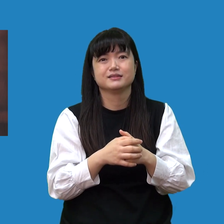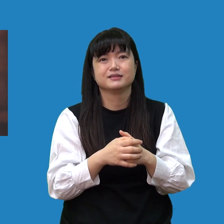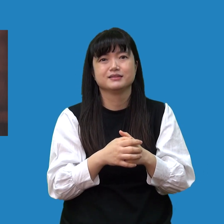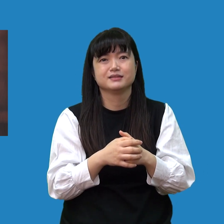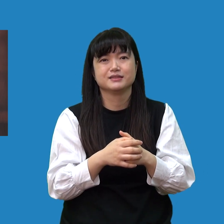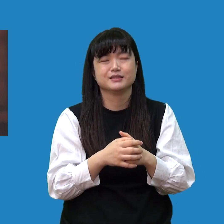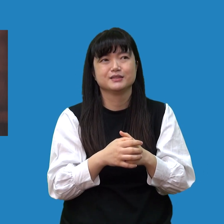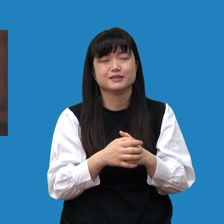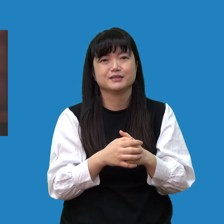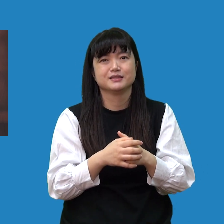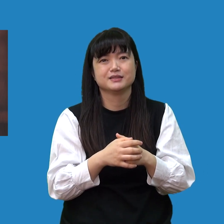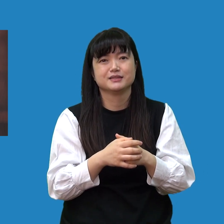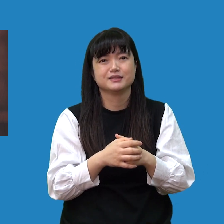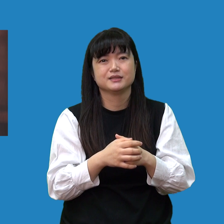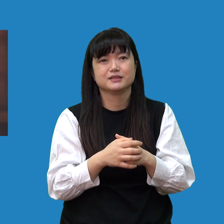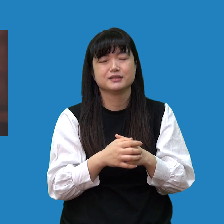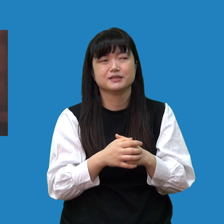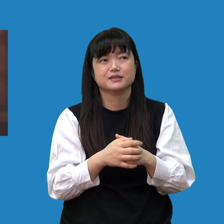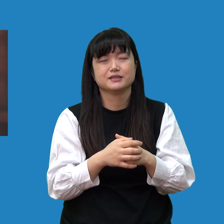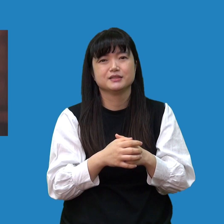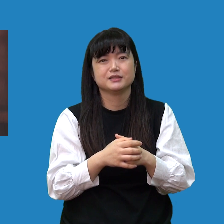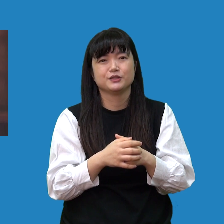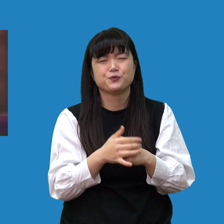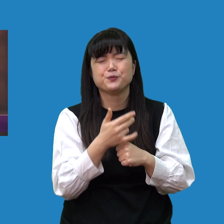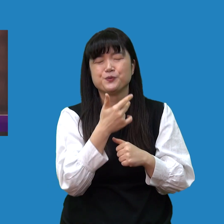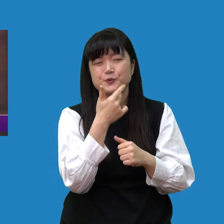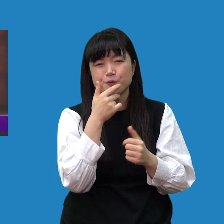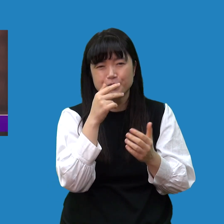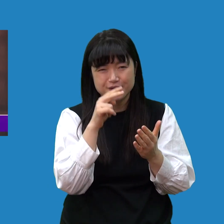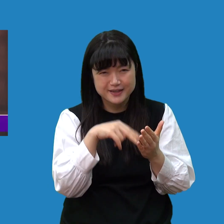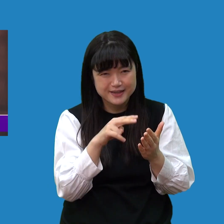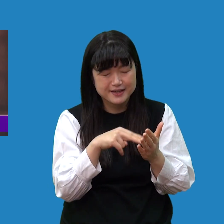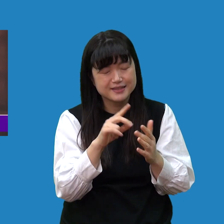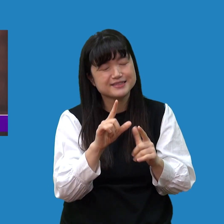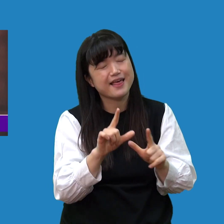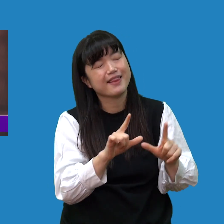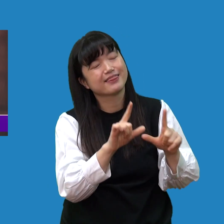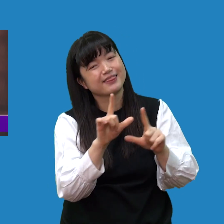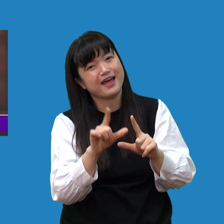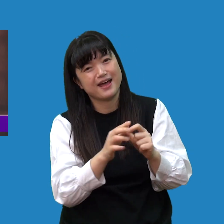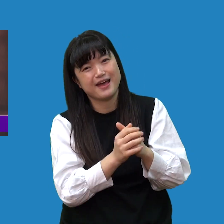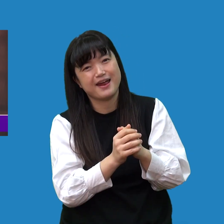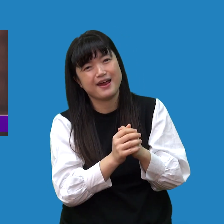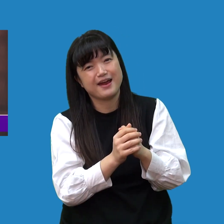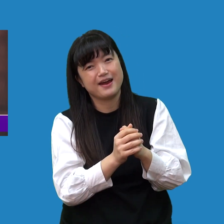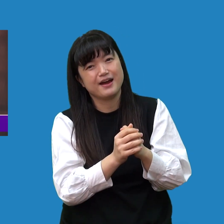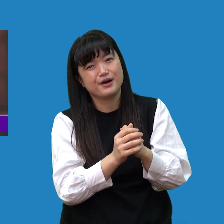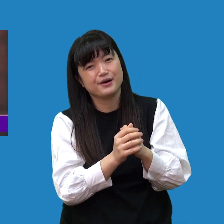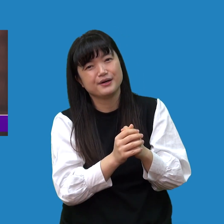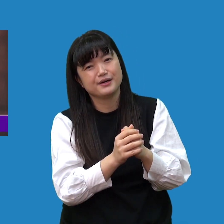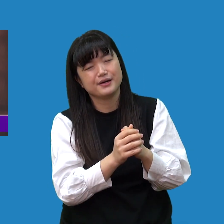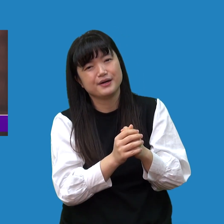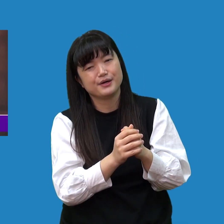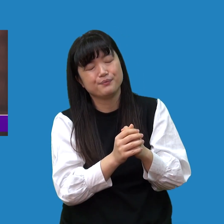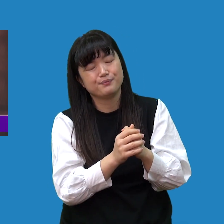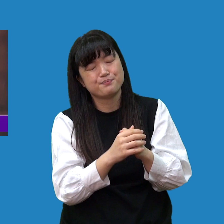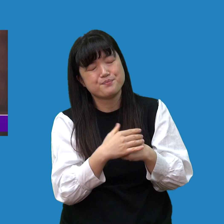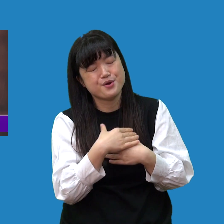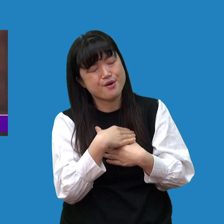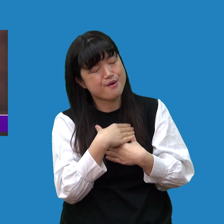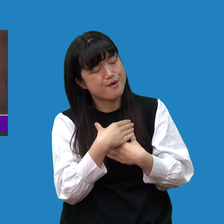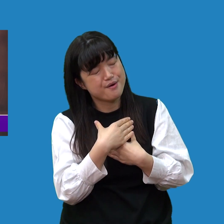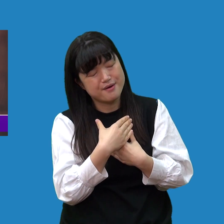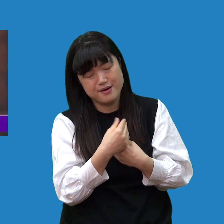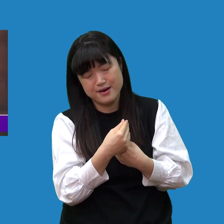우리가 영어 번역으로 이 대목을 읽어보면 lived, 살았다 이 말이죠. dwelt